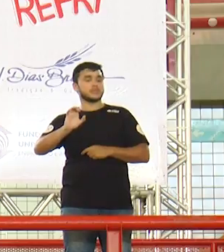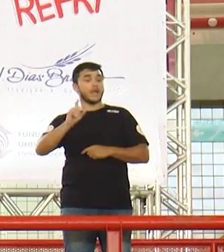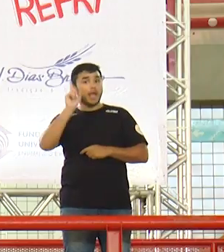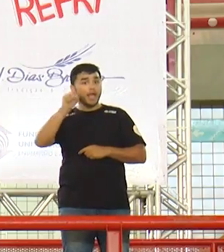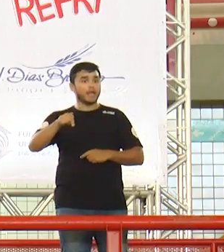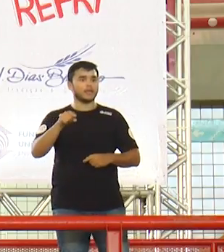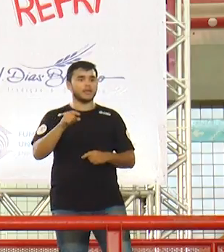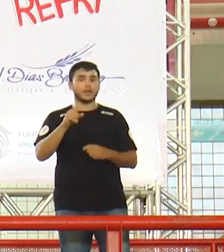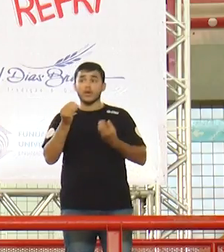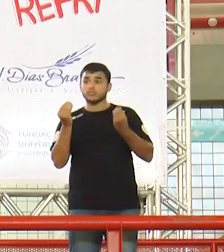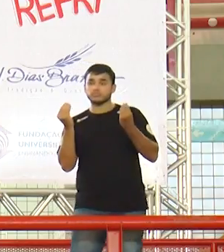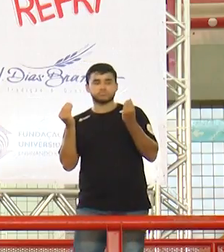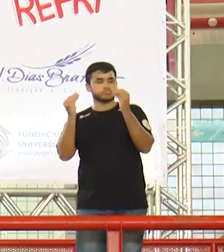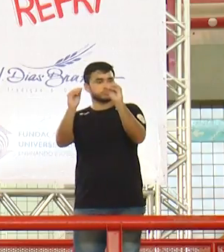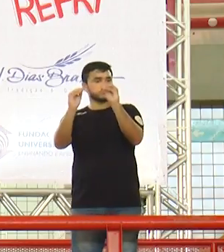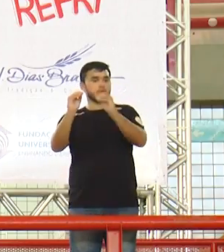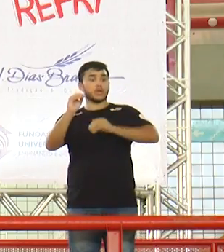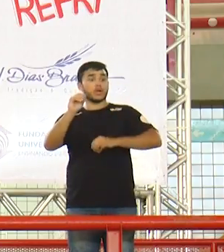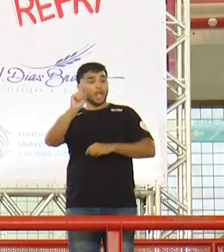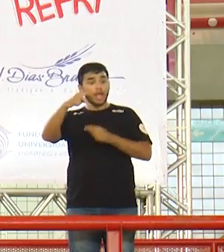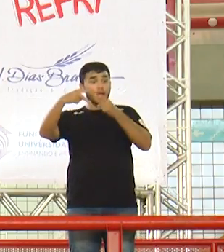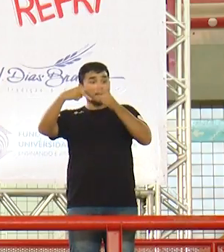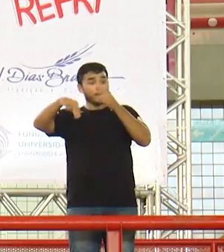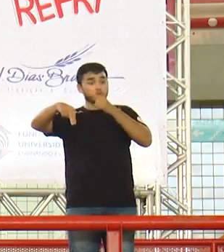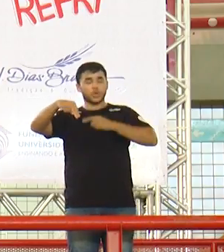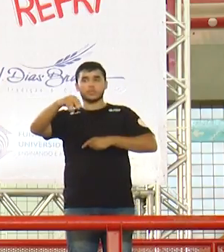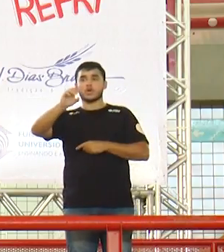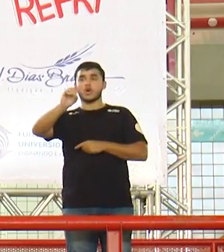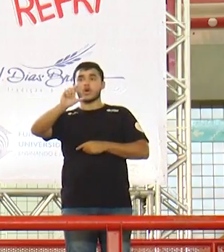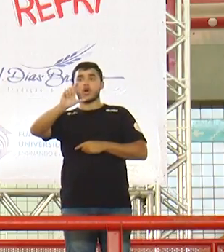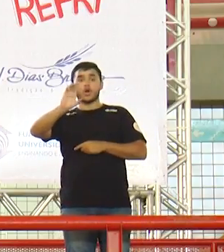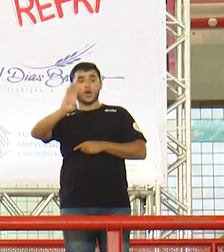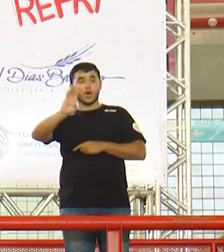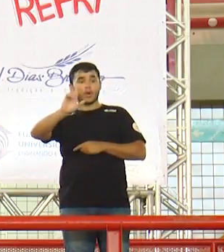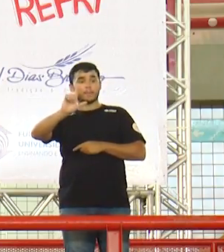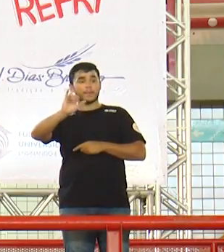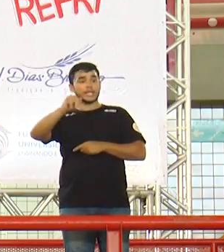do pronome oblíquo átono no meio do verbo amar-te-ei, o Temer adora.